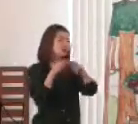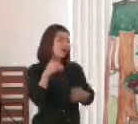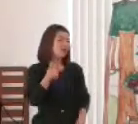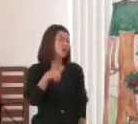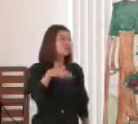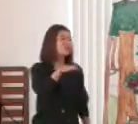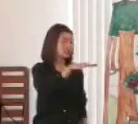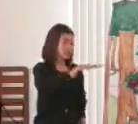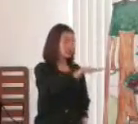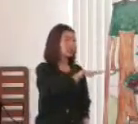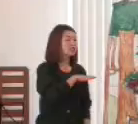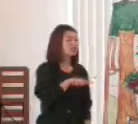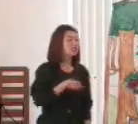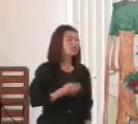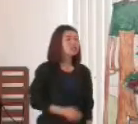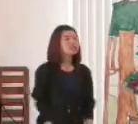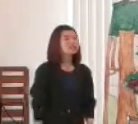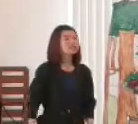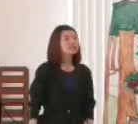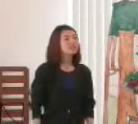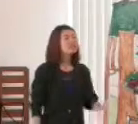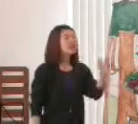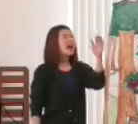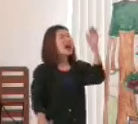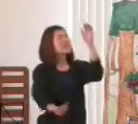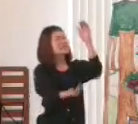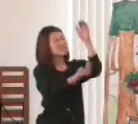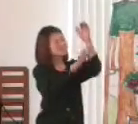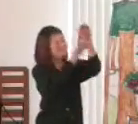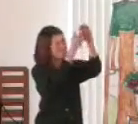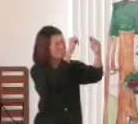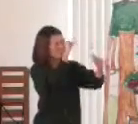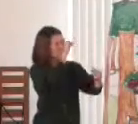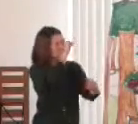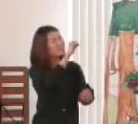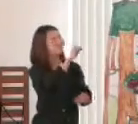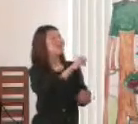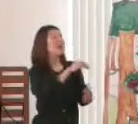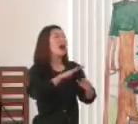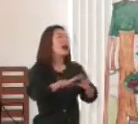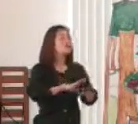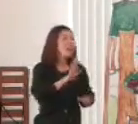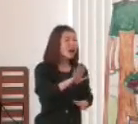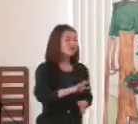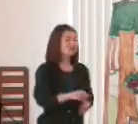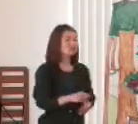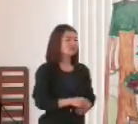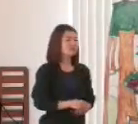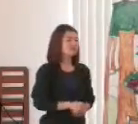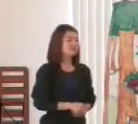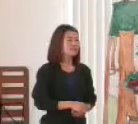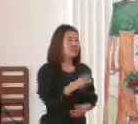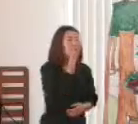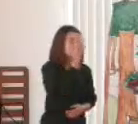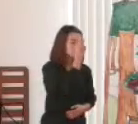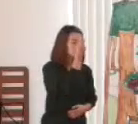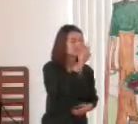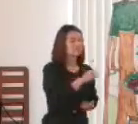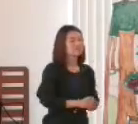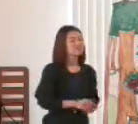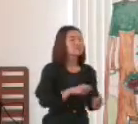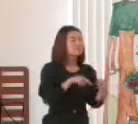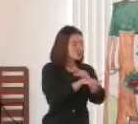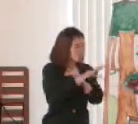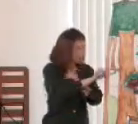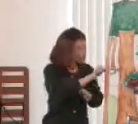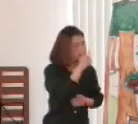ってもう最高の安心なんだよということを、確認したいと思うんですね。で、最